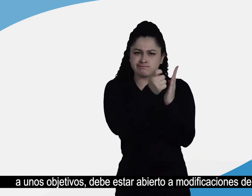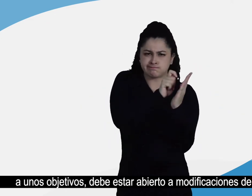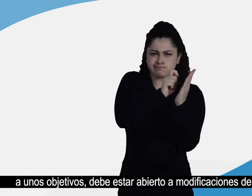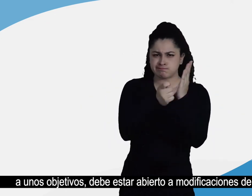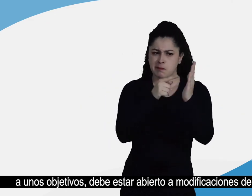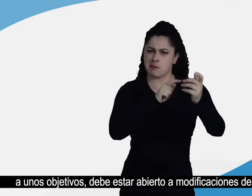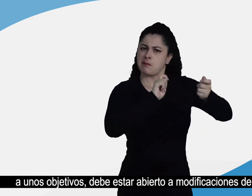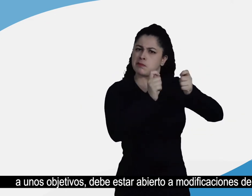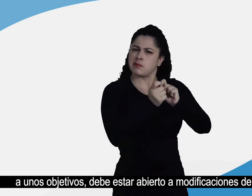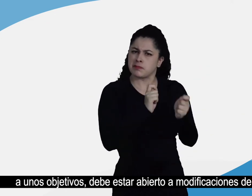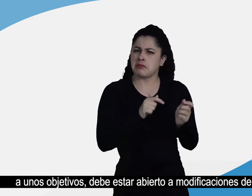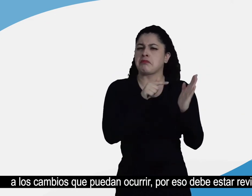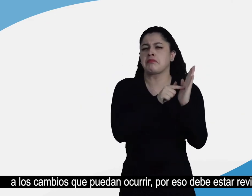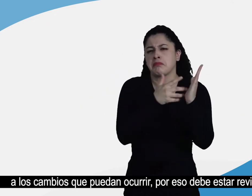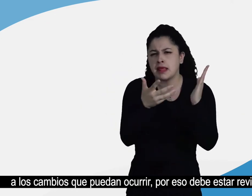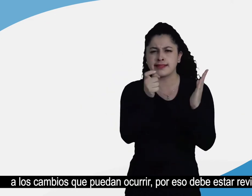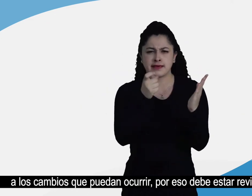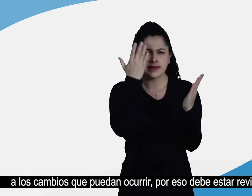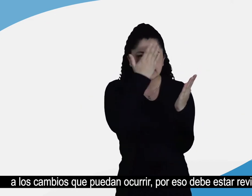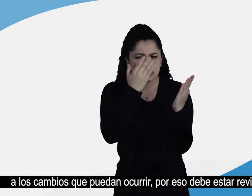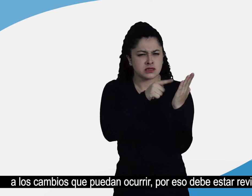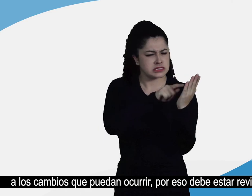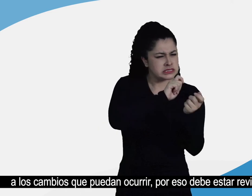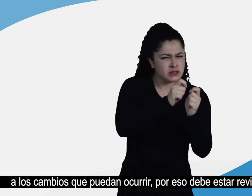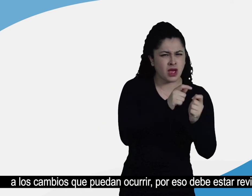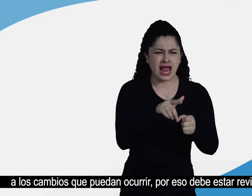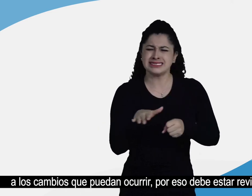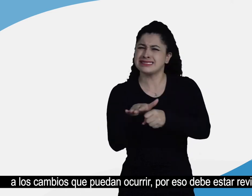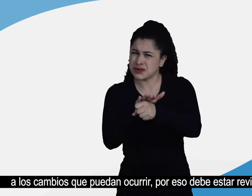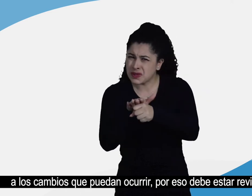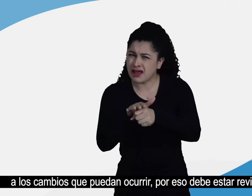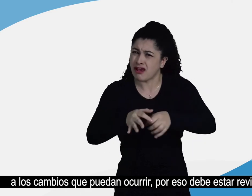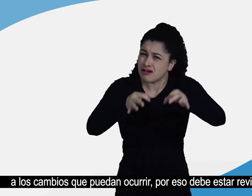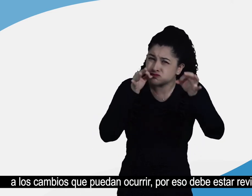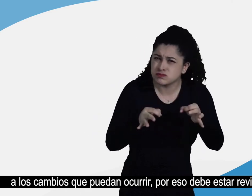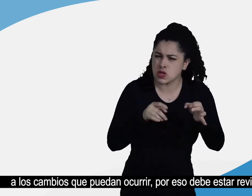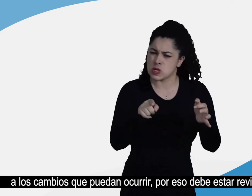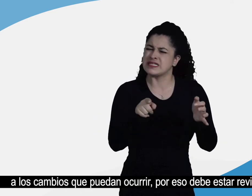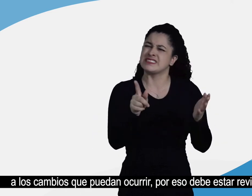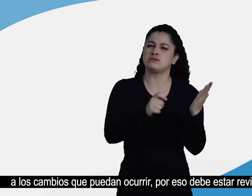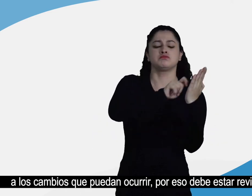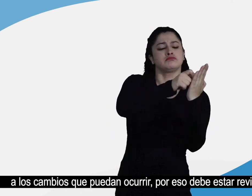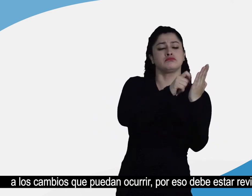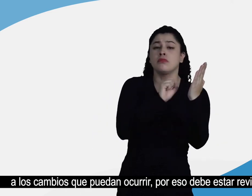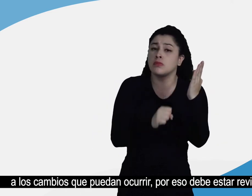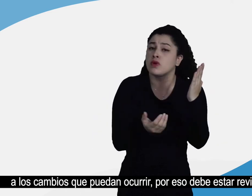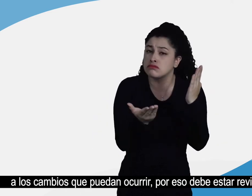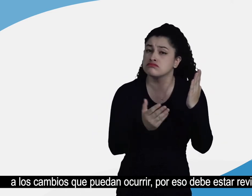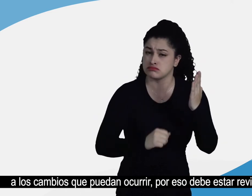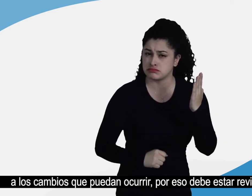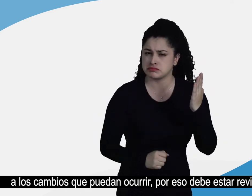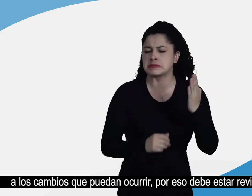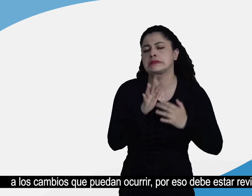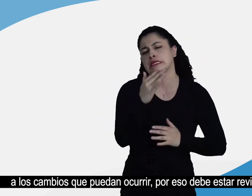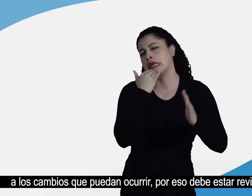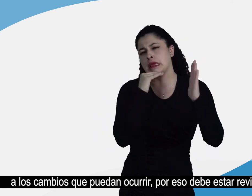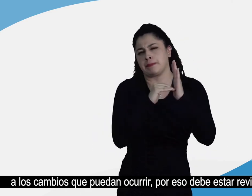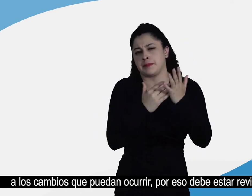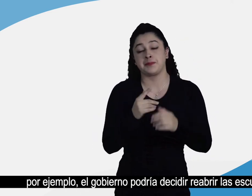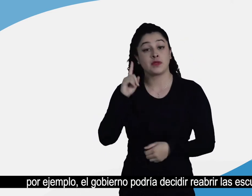modificaciones de acuerdo a los cambios que puedan ocurrir. Por eso debe estar revisándose. Por